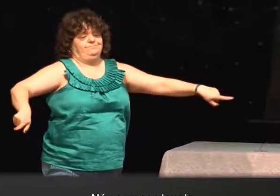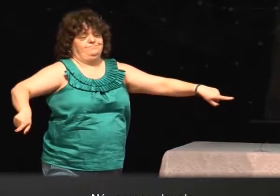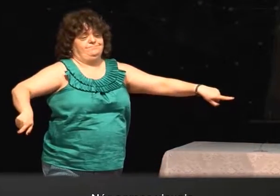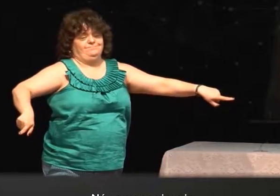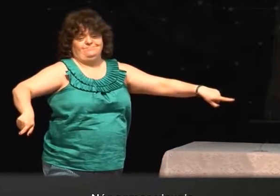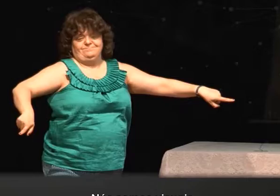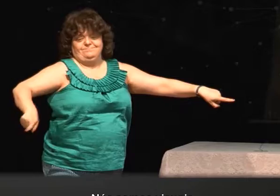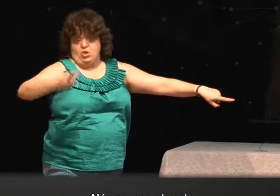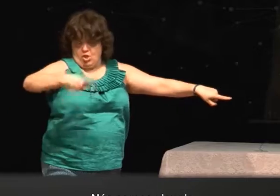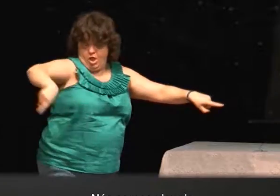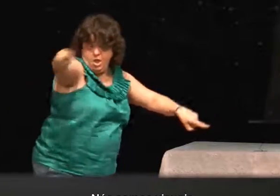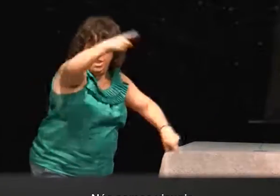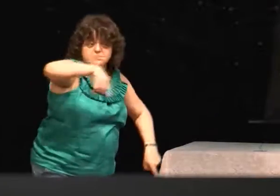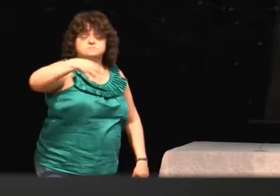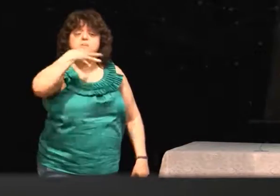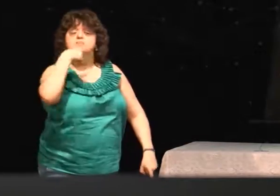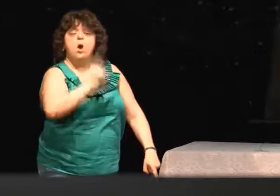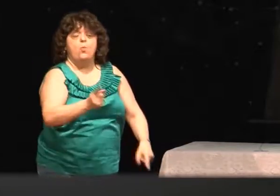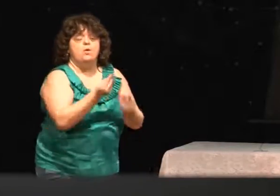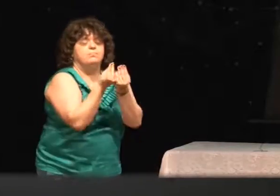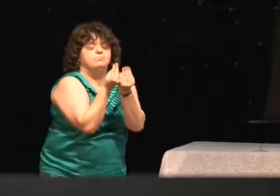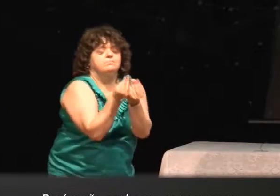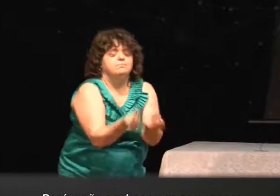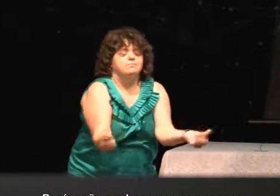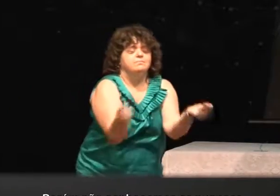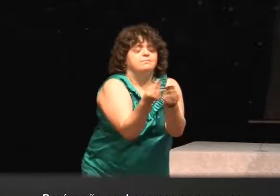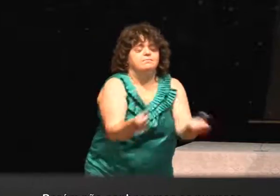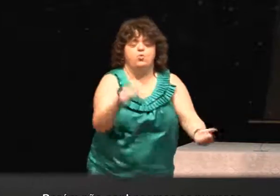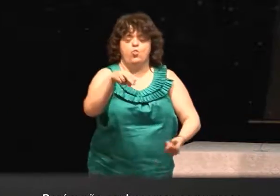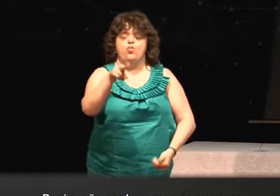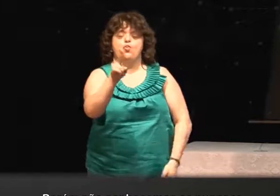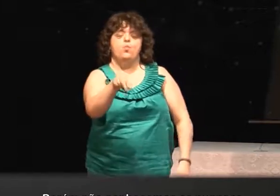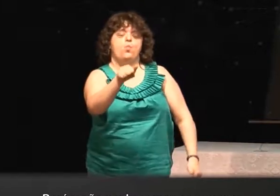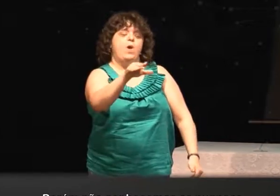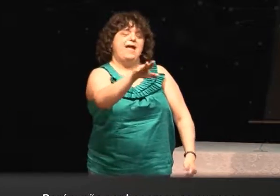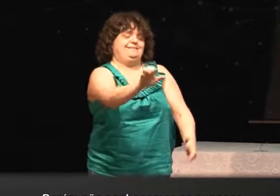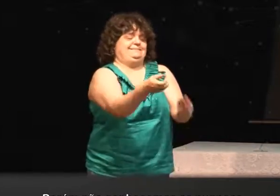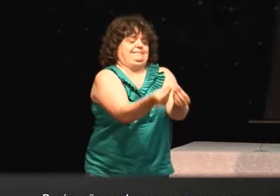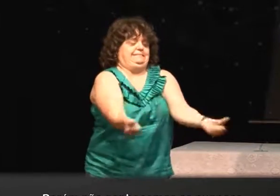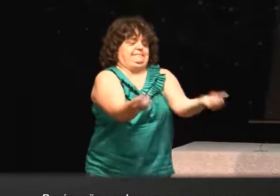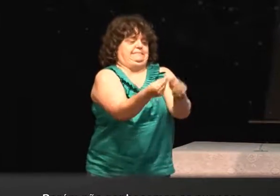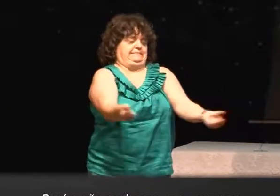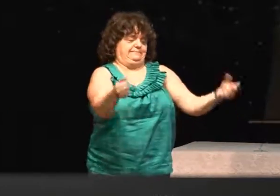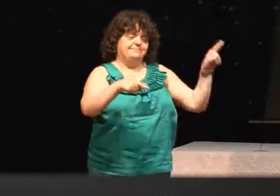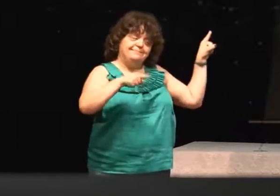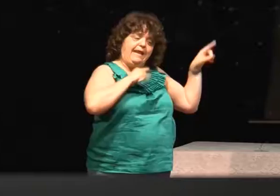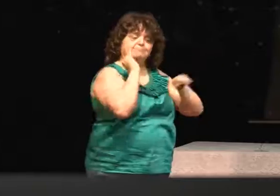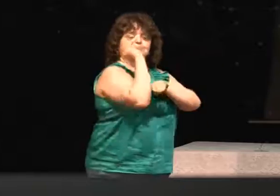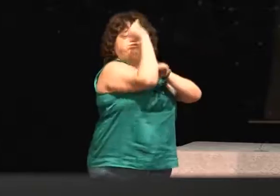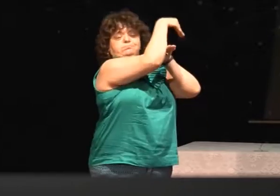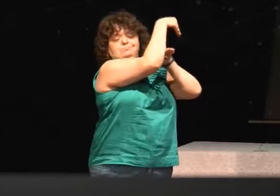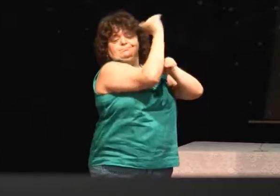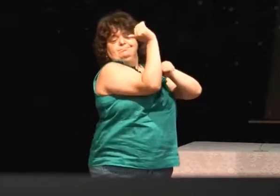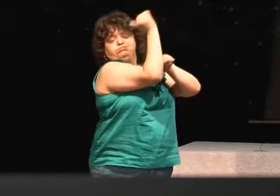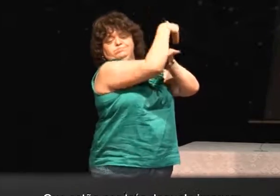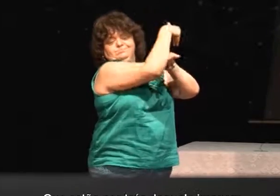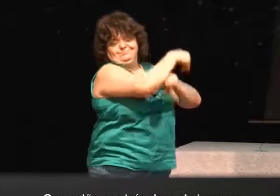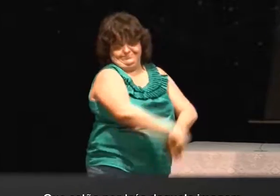Nós somos visuais, porém não conhecemos as nuances que estão